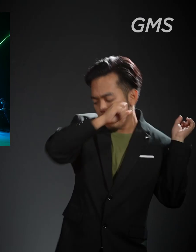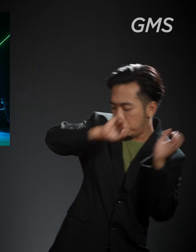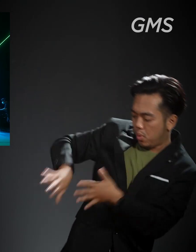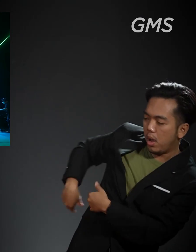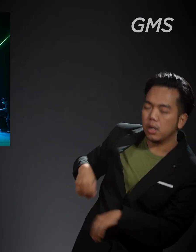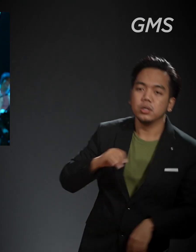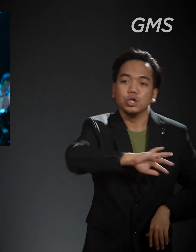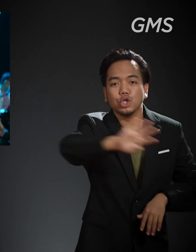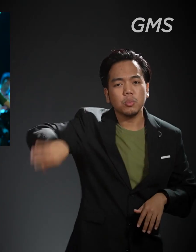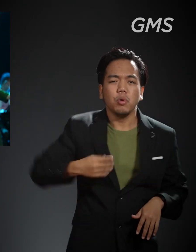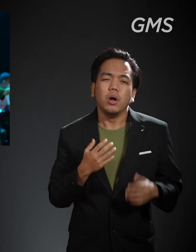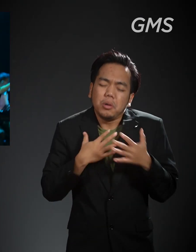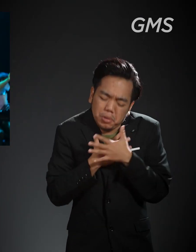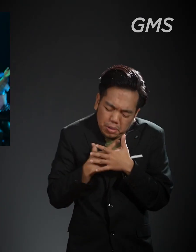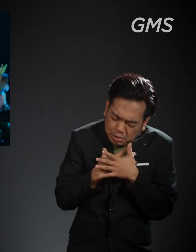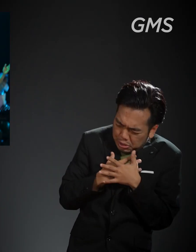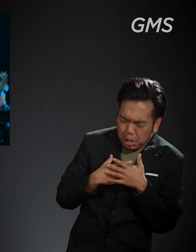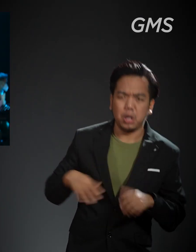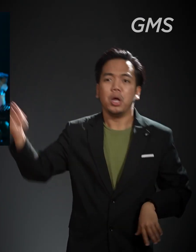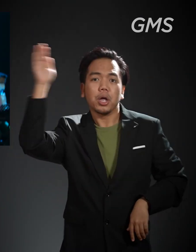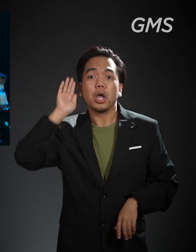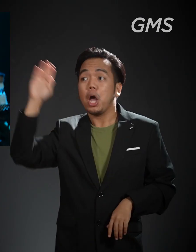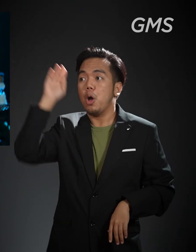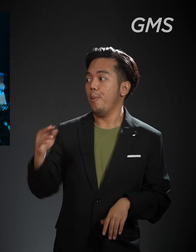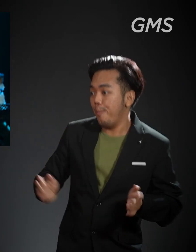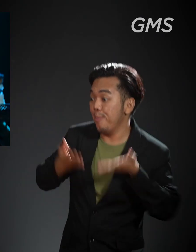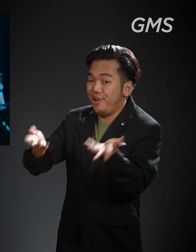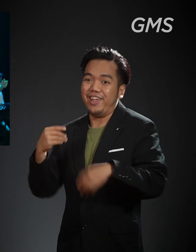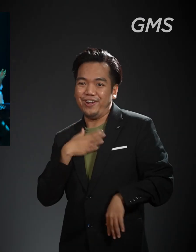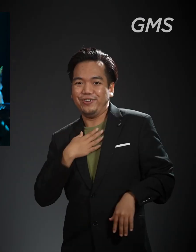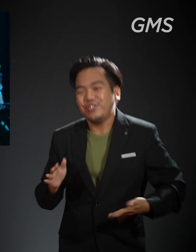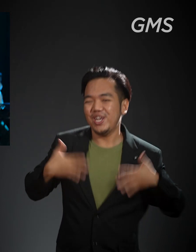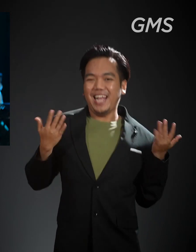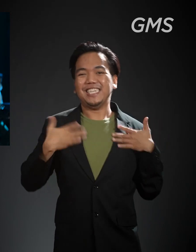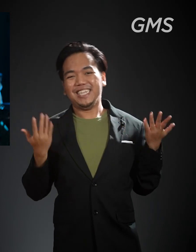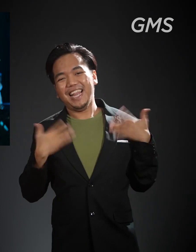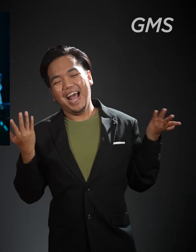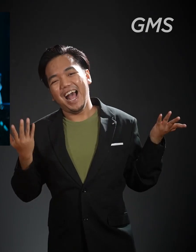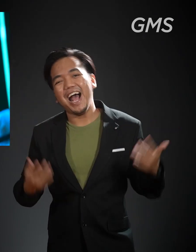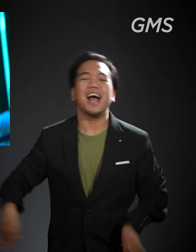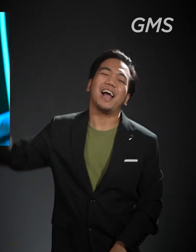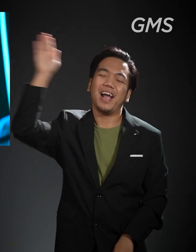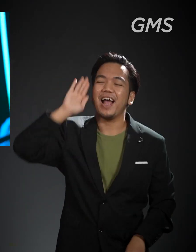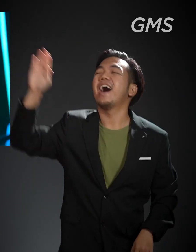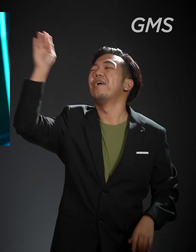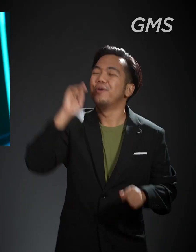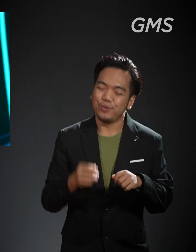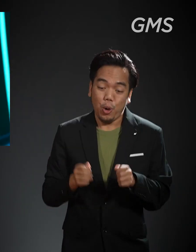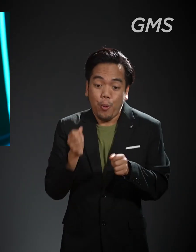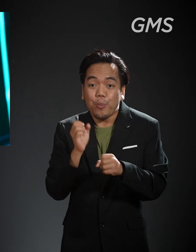semua gelisah, Kau beriku sukacita, Kau buatku